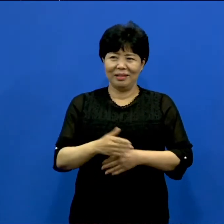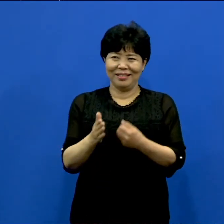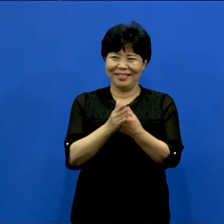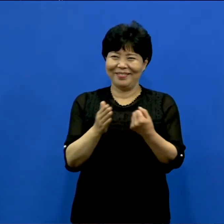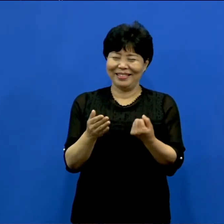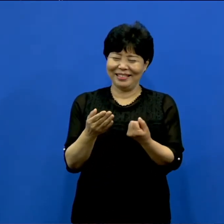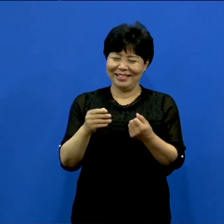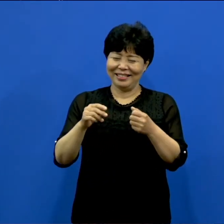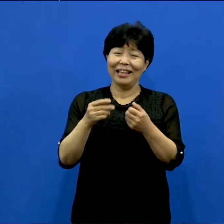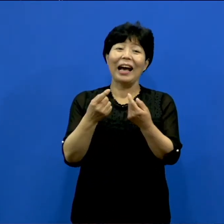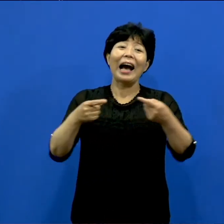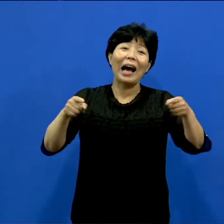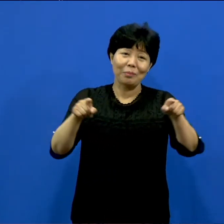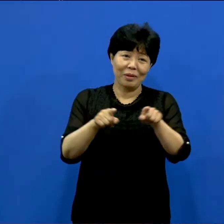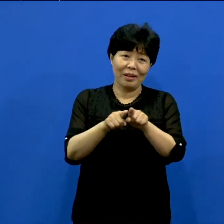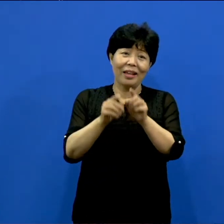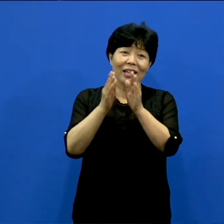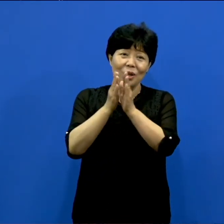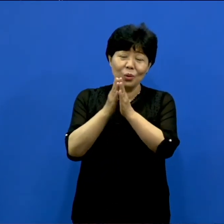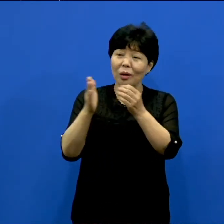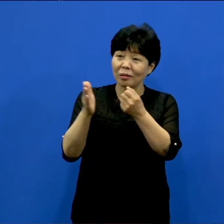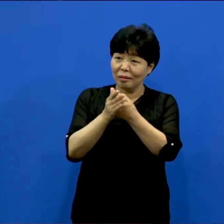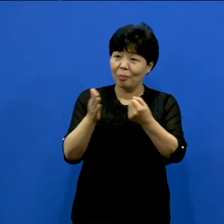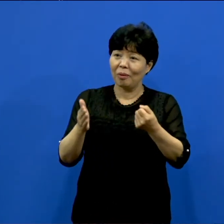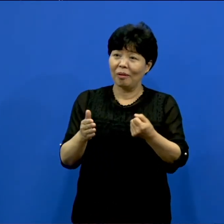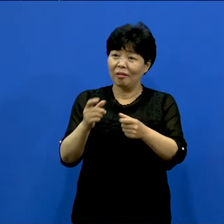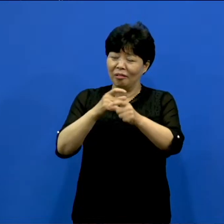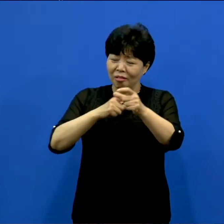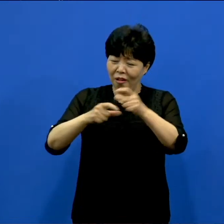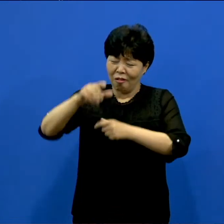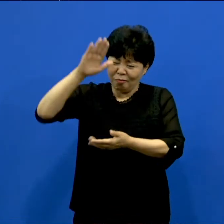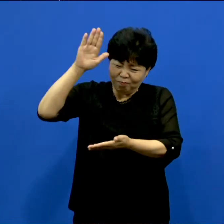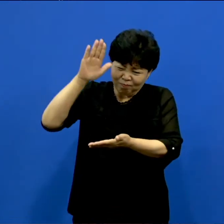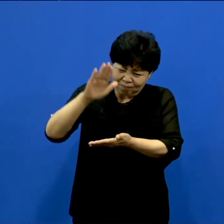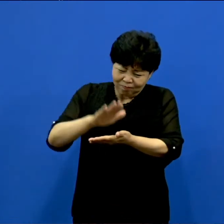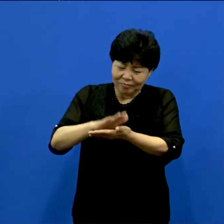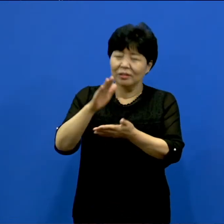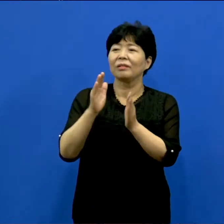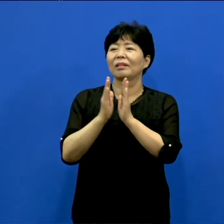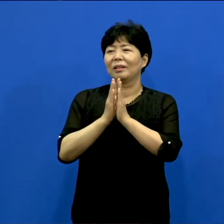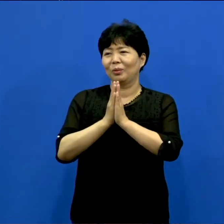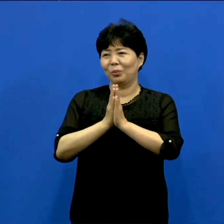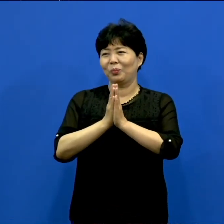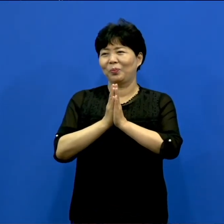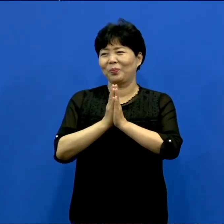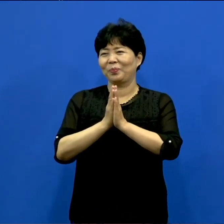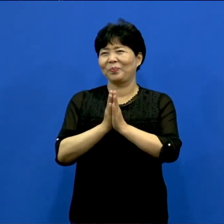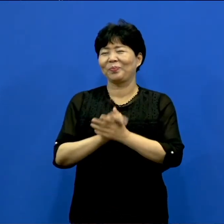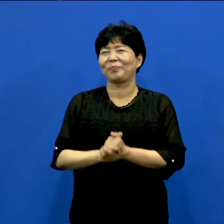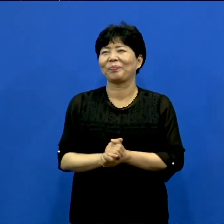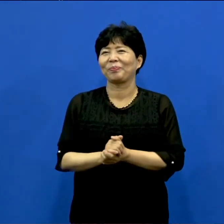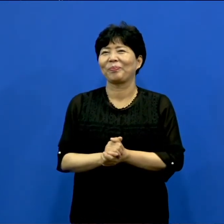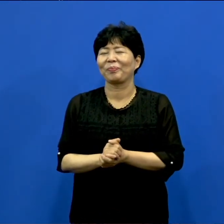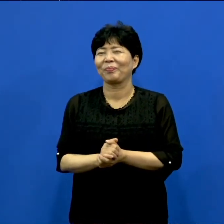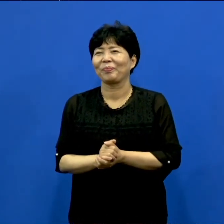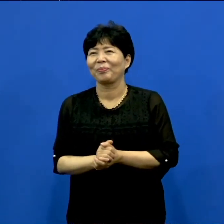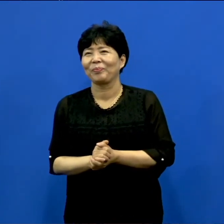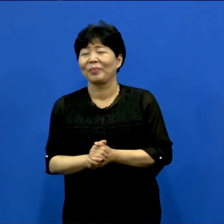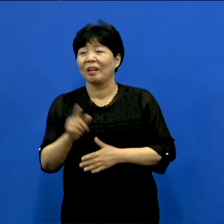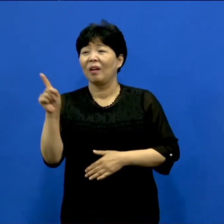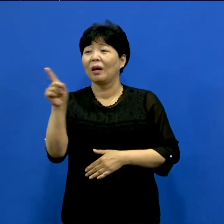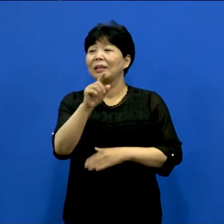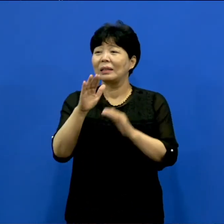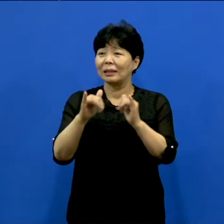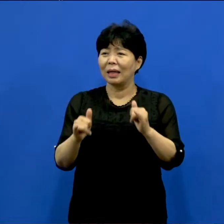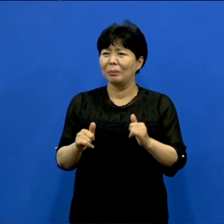사람들이 같이 기도하니까 기도가 되는 거거든요. 막 뜨겁게 같이 기도하고 그러니까 뭐 여러분 어떤 분 좀 특이하게